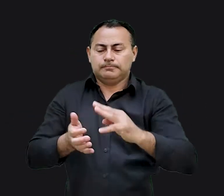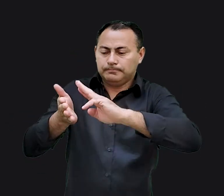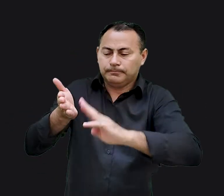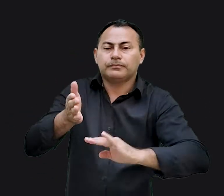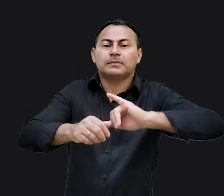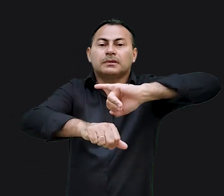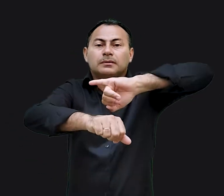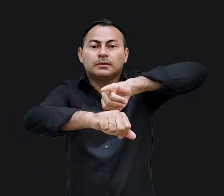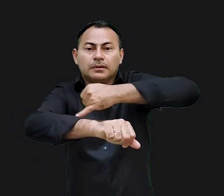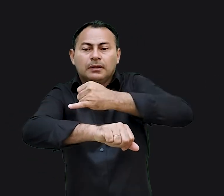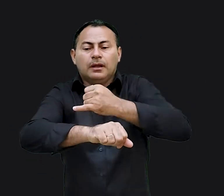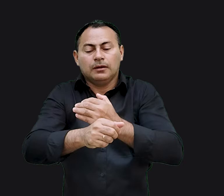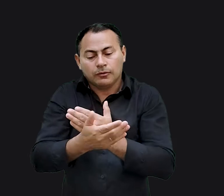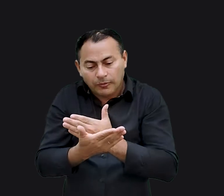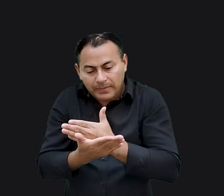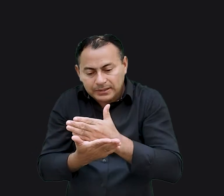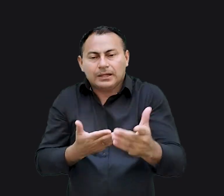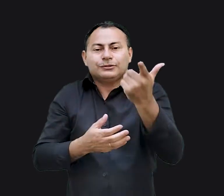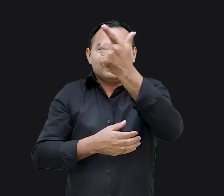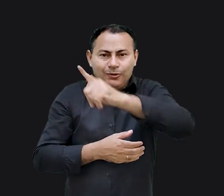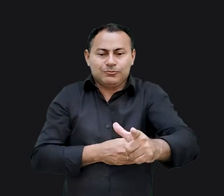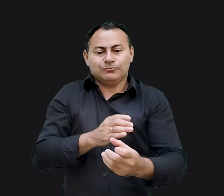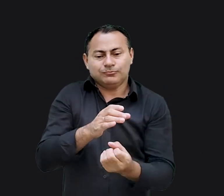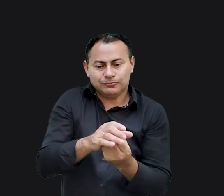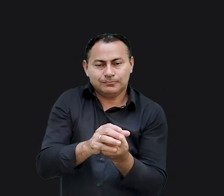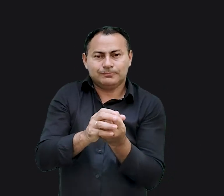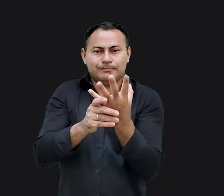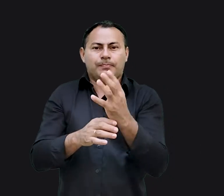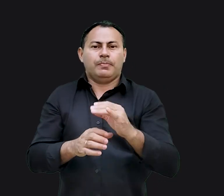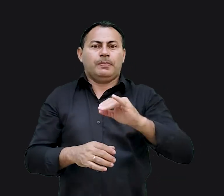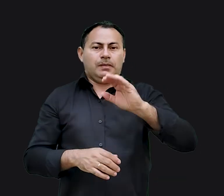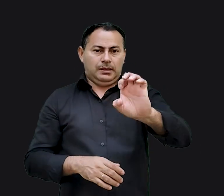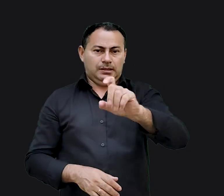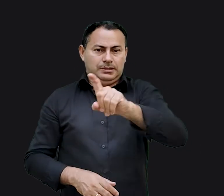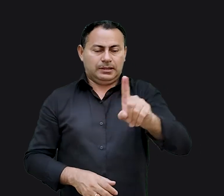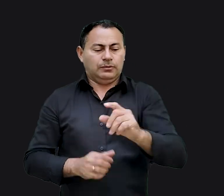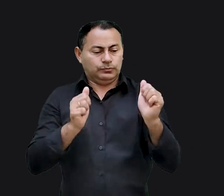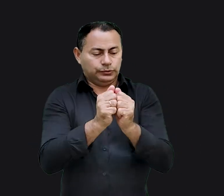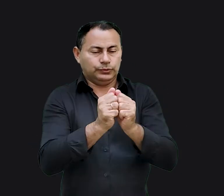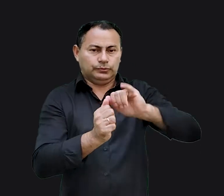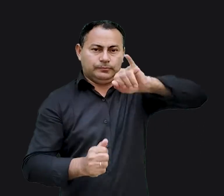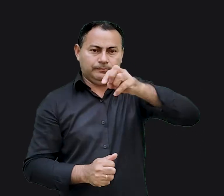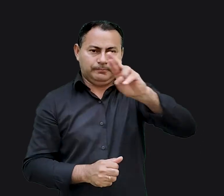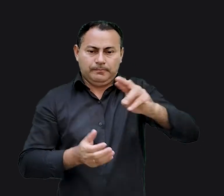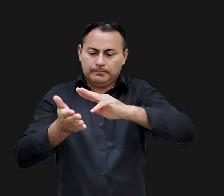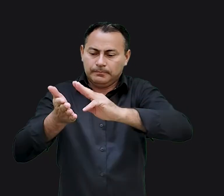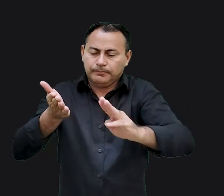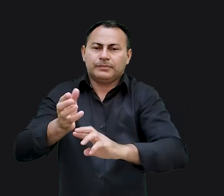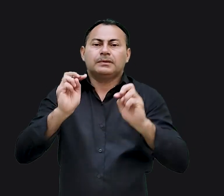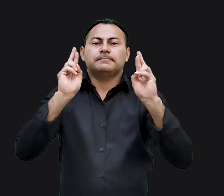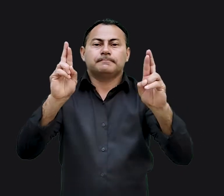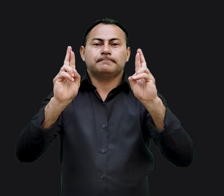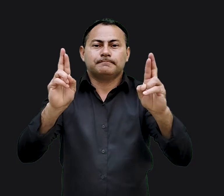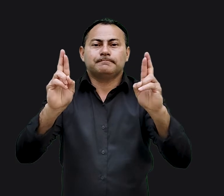é: Jerusalém ressurgirá novamente. Ezequiel junta-se a Jeremias nesta mensagem de